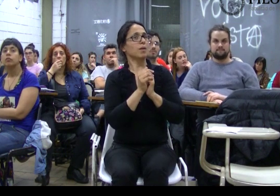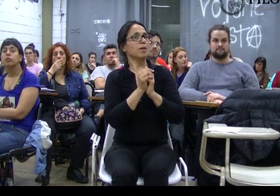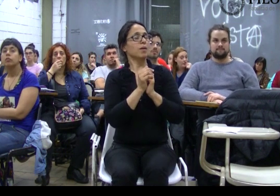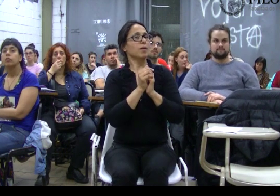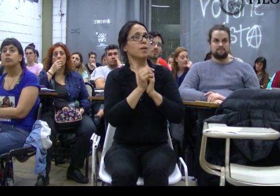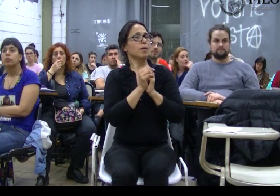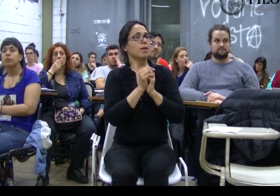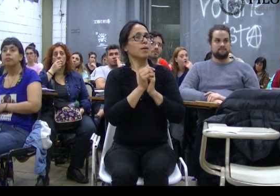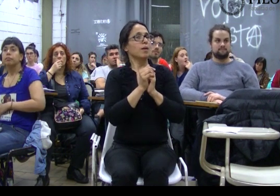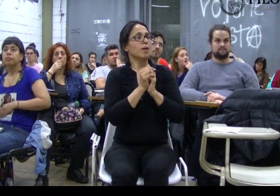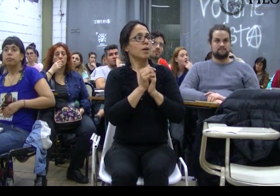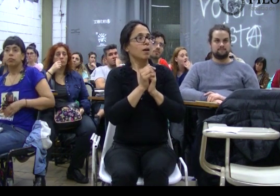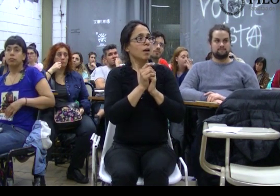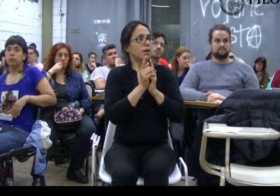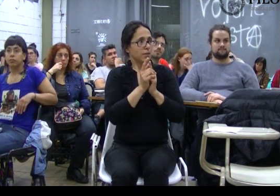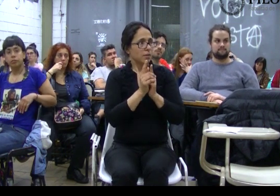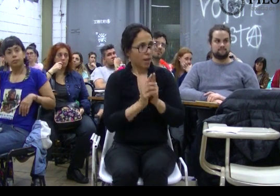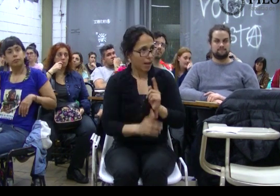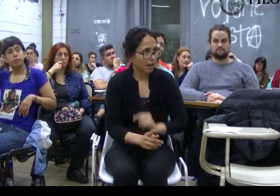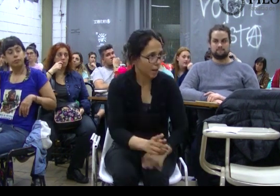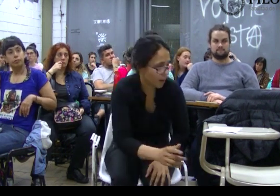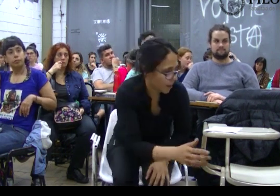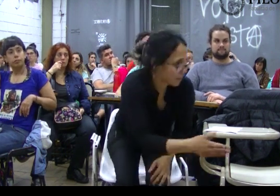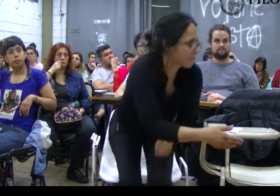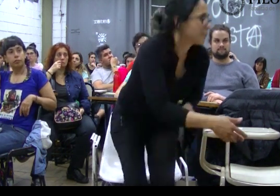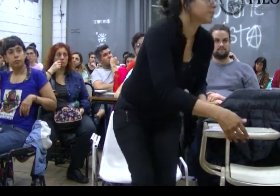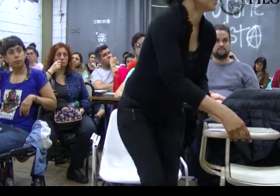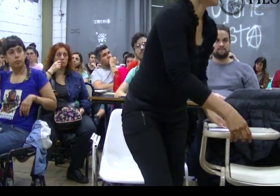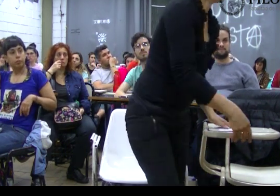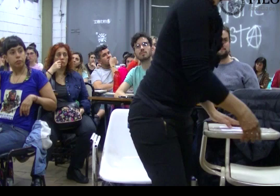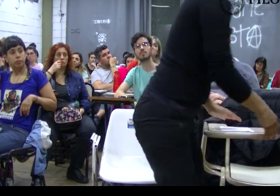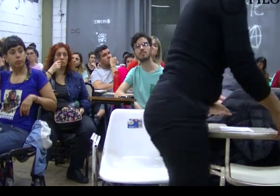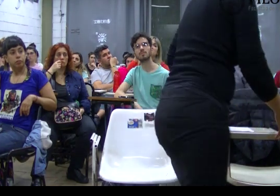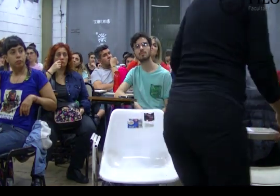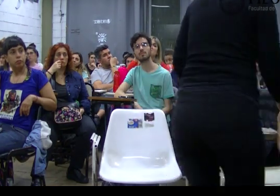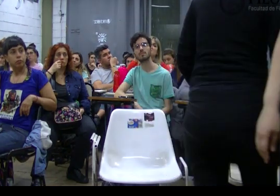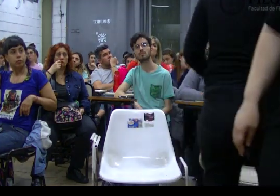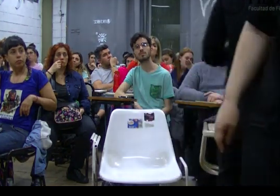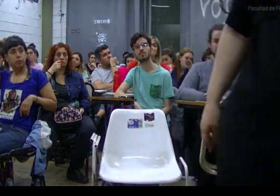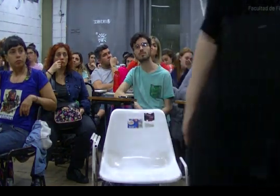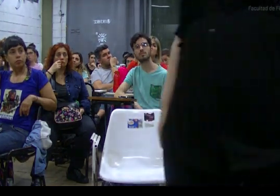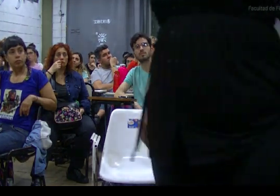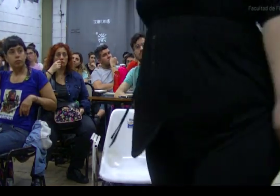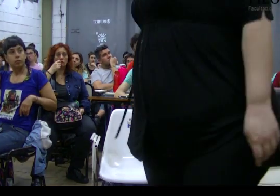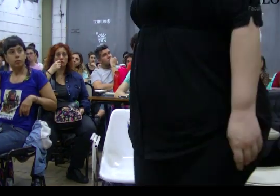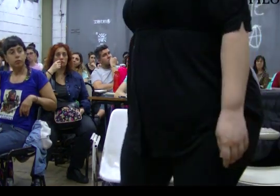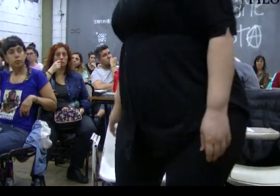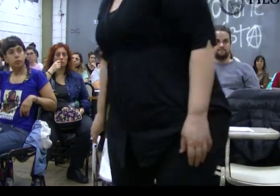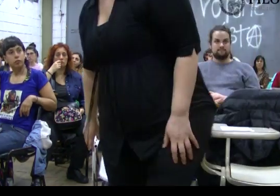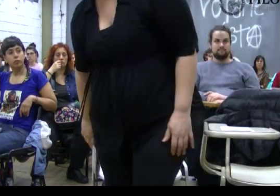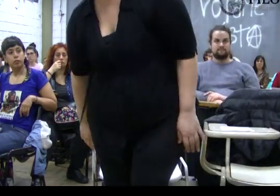En relación con este, con el tema que nos convoca, estamos todavía